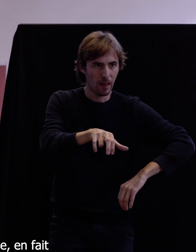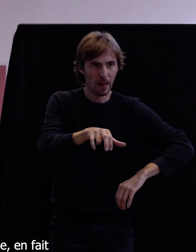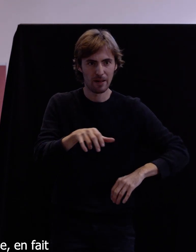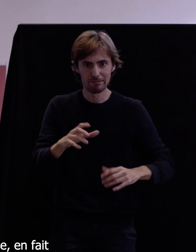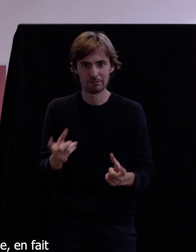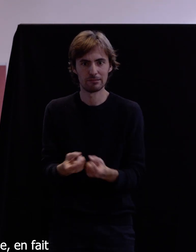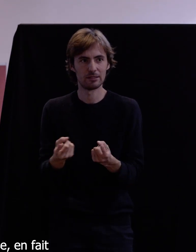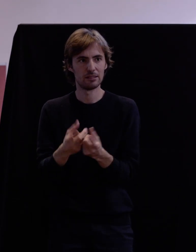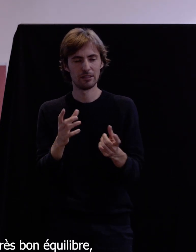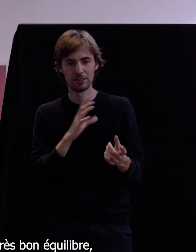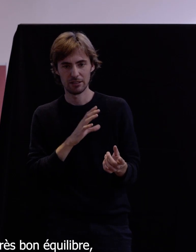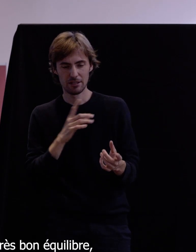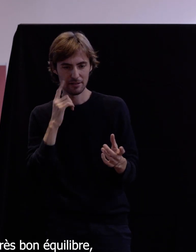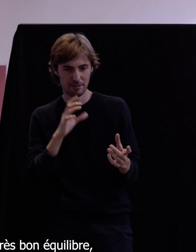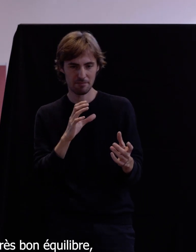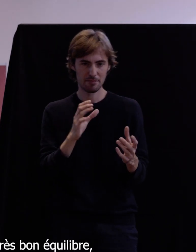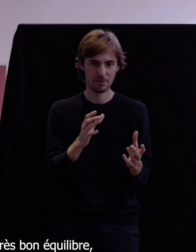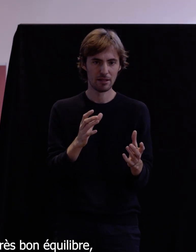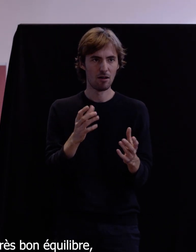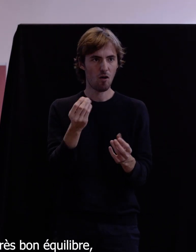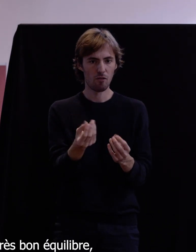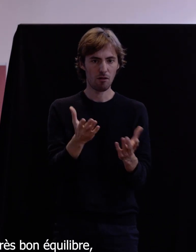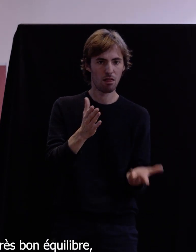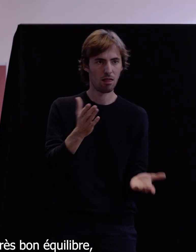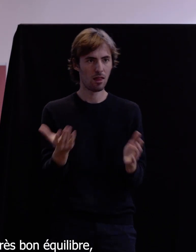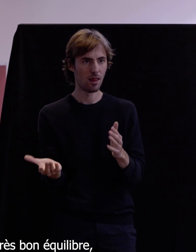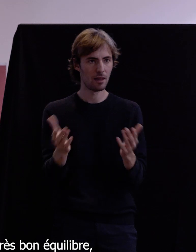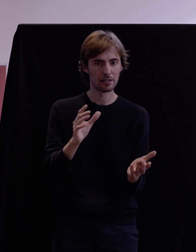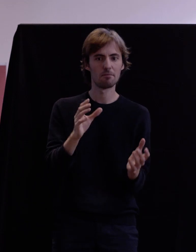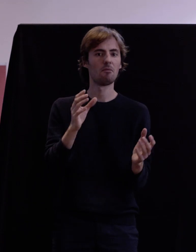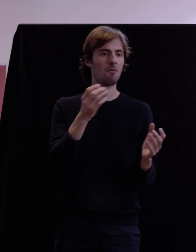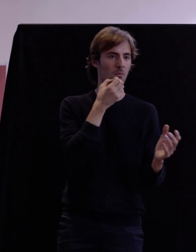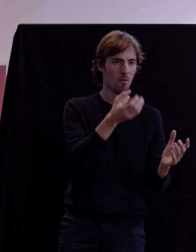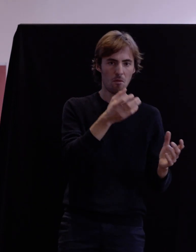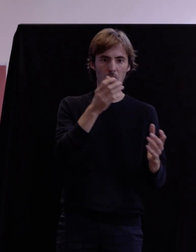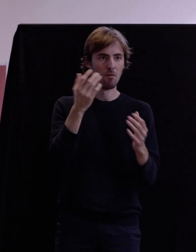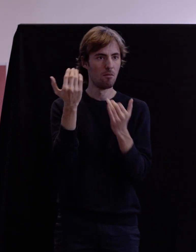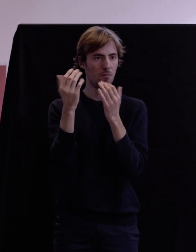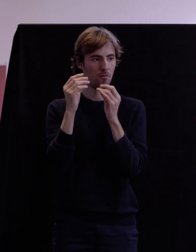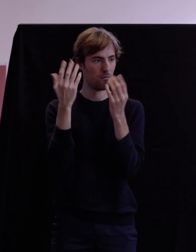un premier tri. Un enfant qui a un très bon équilibre, il n'a pas de déficit vestibulaire, pas la peine